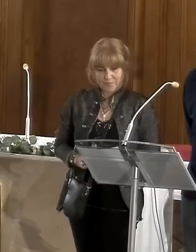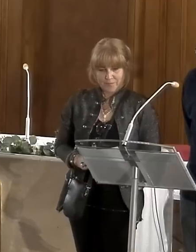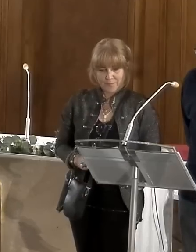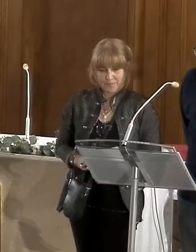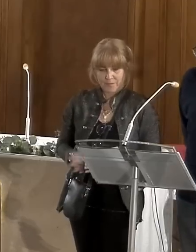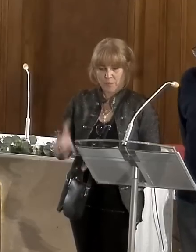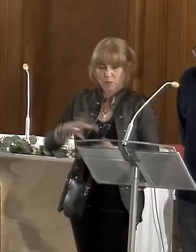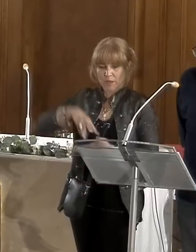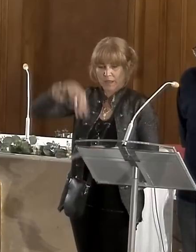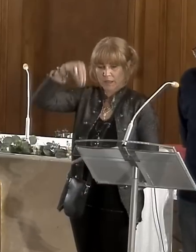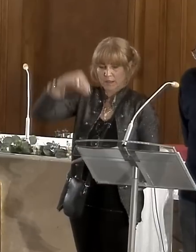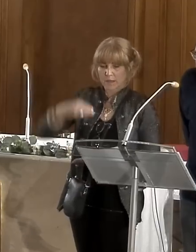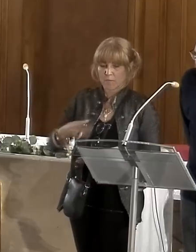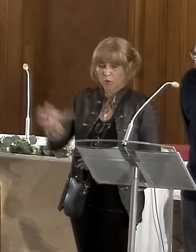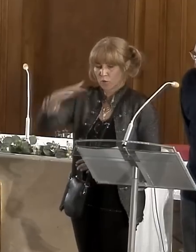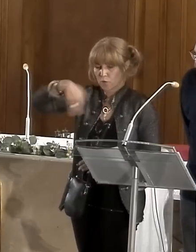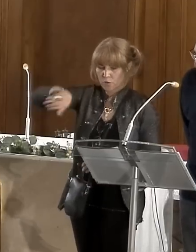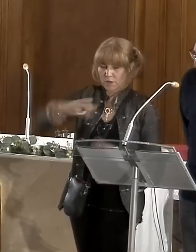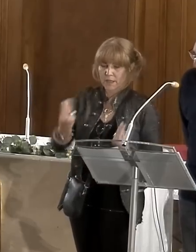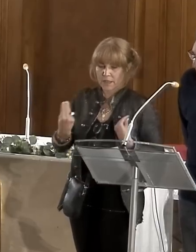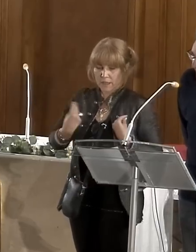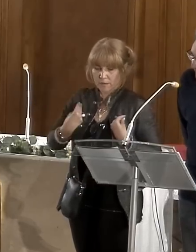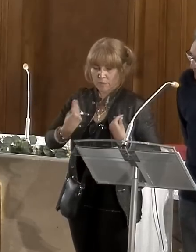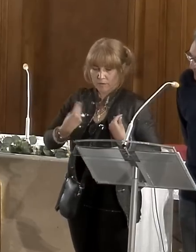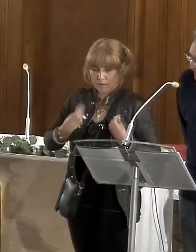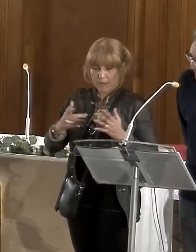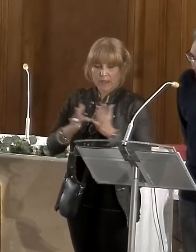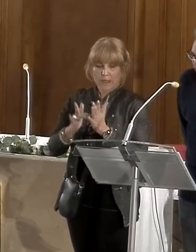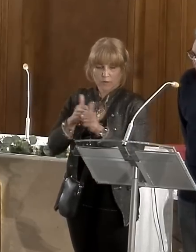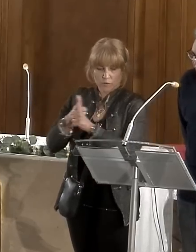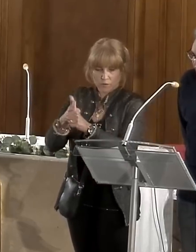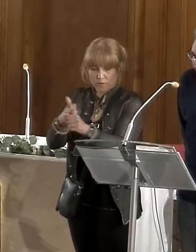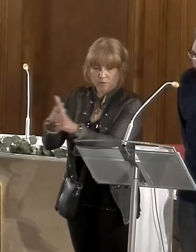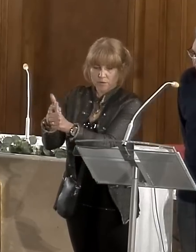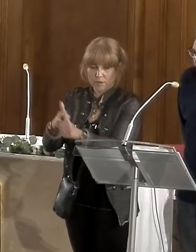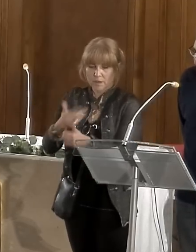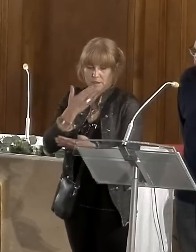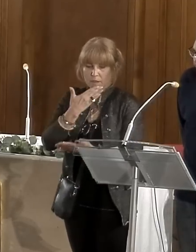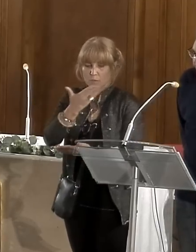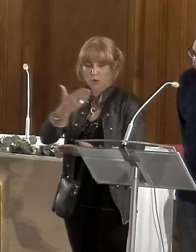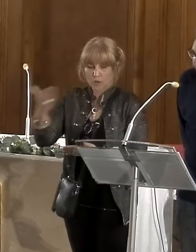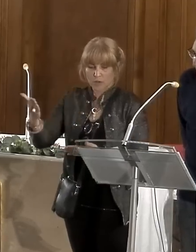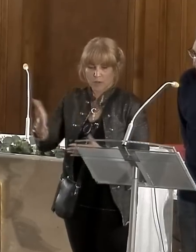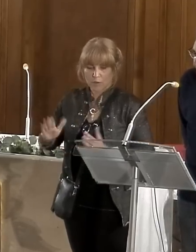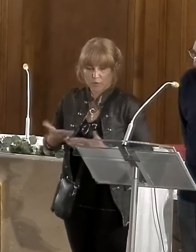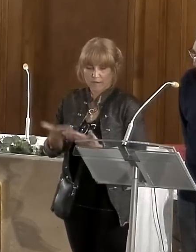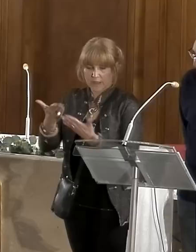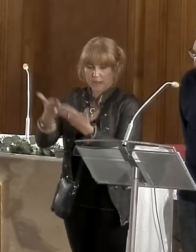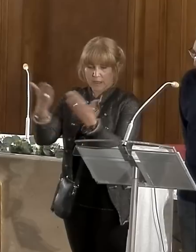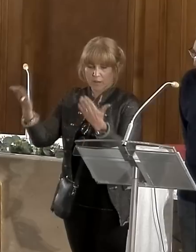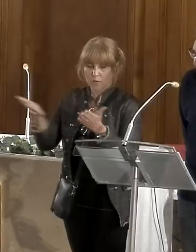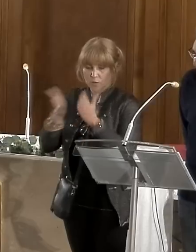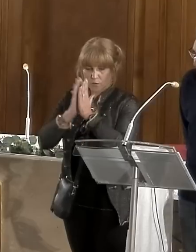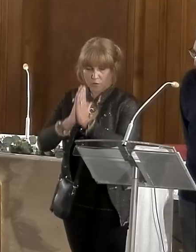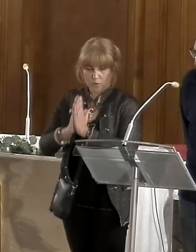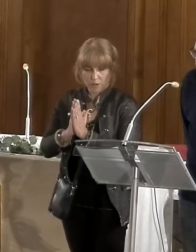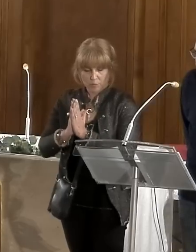por la iglesia por todos los que quedamos seguir a Jesús y dar testimonio de tu evangelio oremos